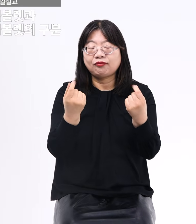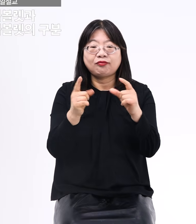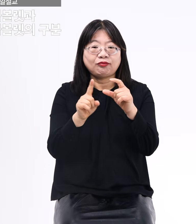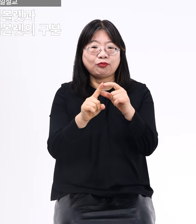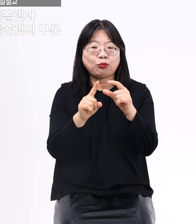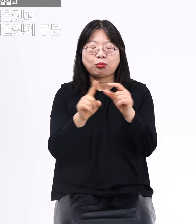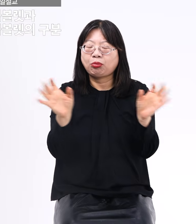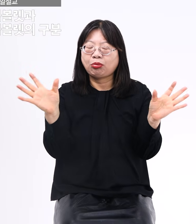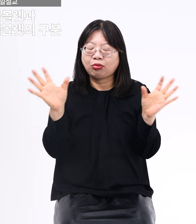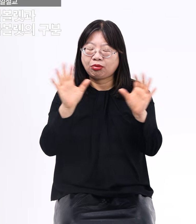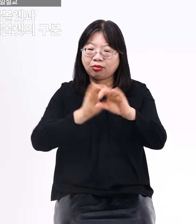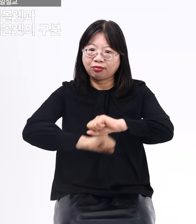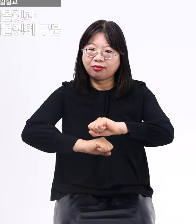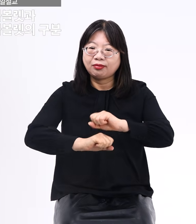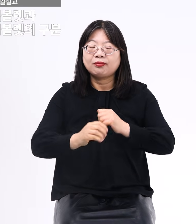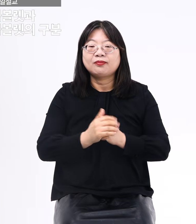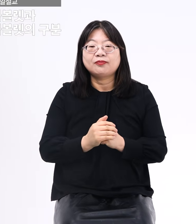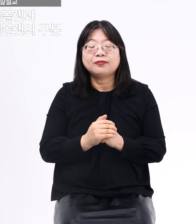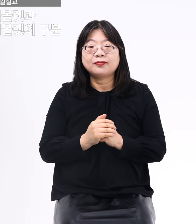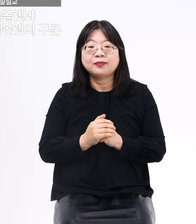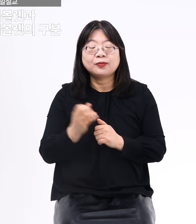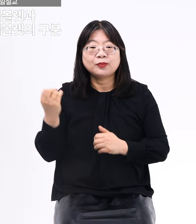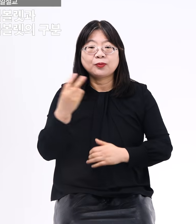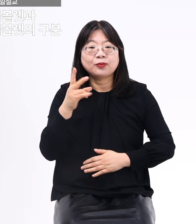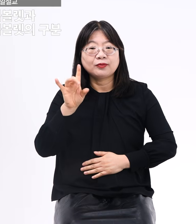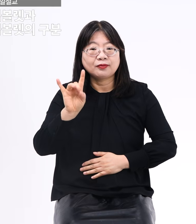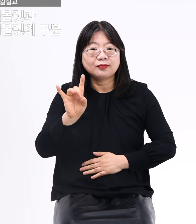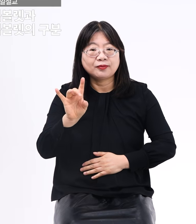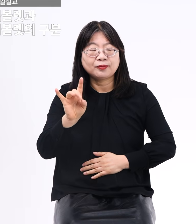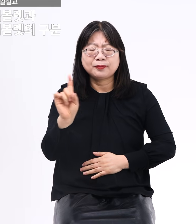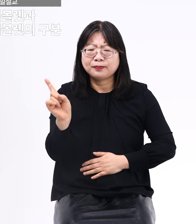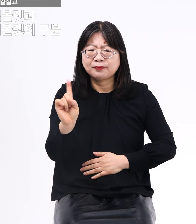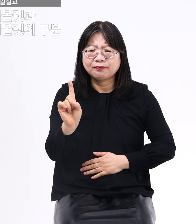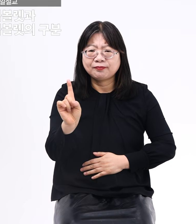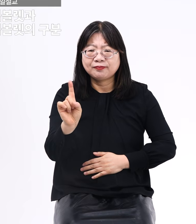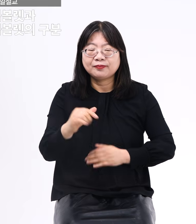단어들이 사라집니다. 또 하나가